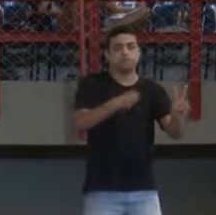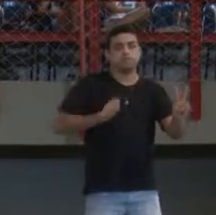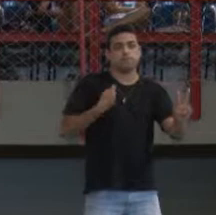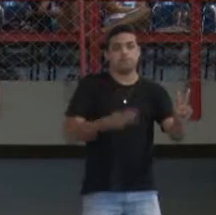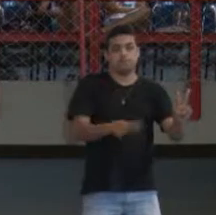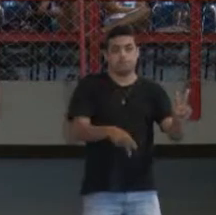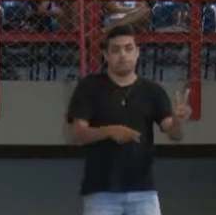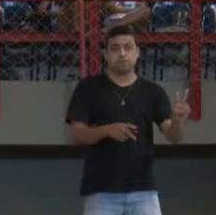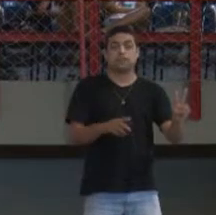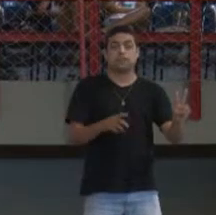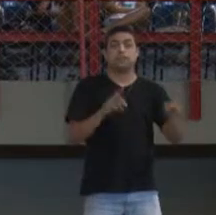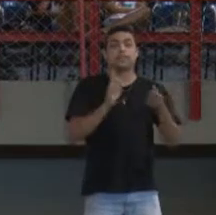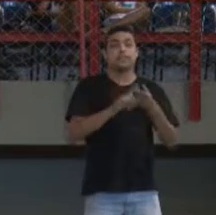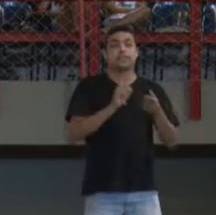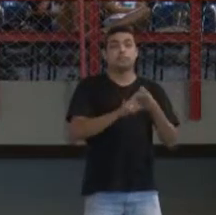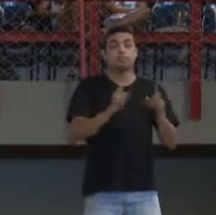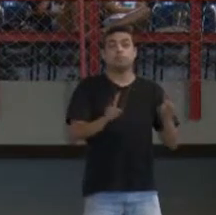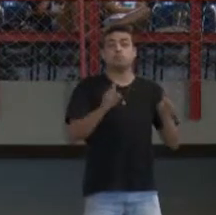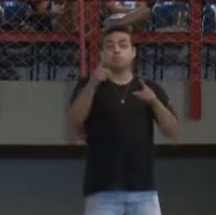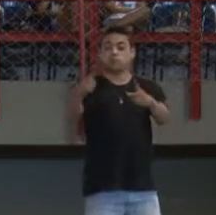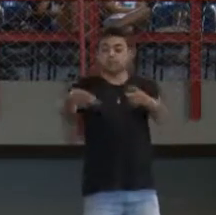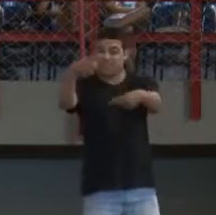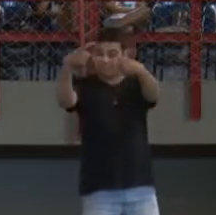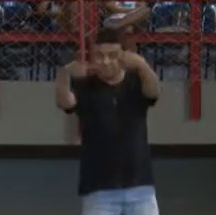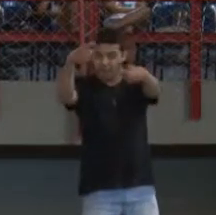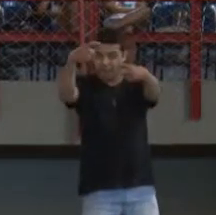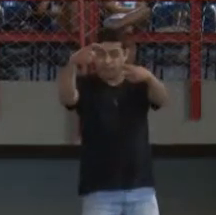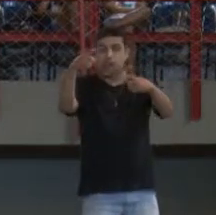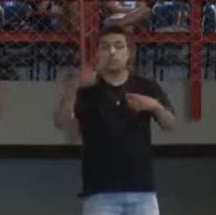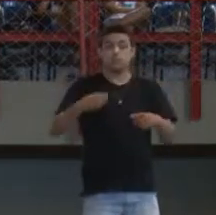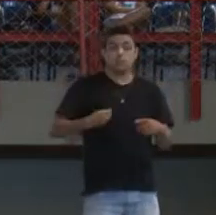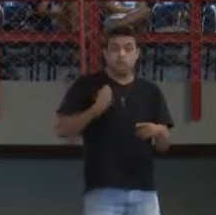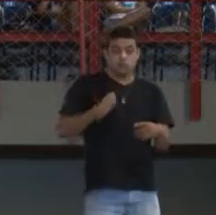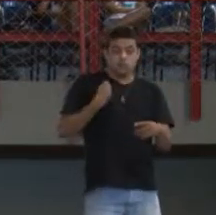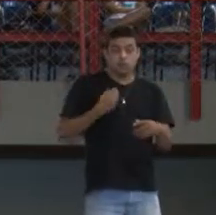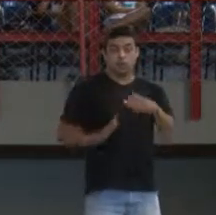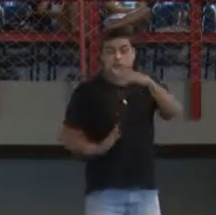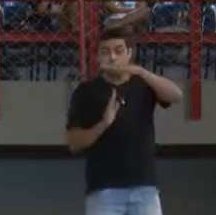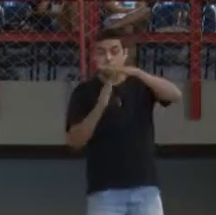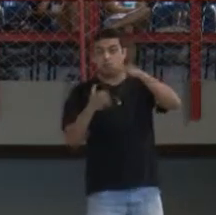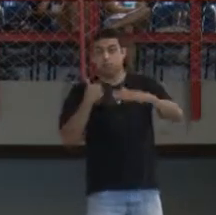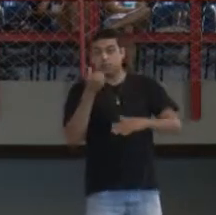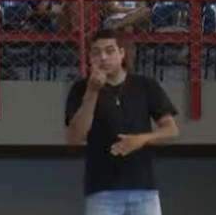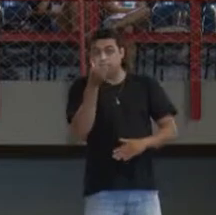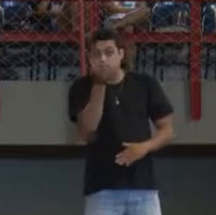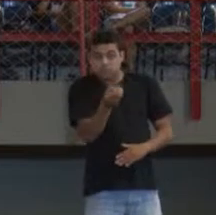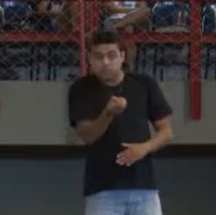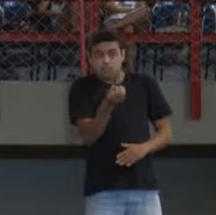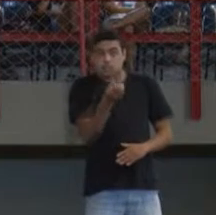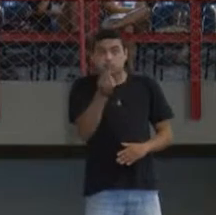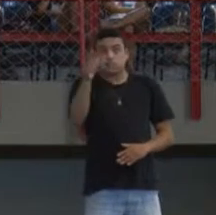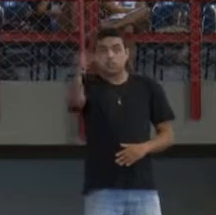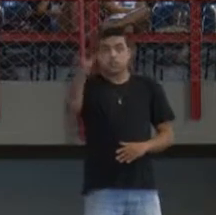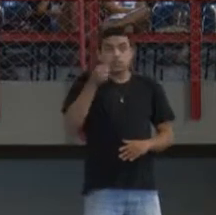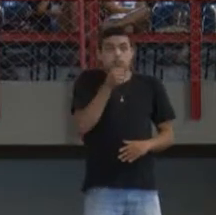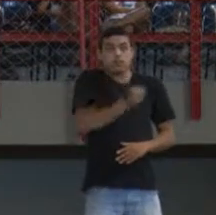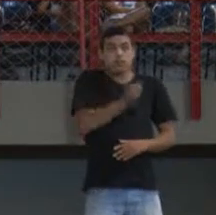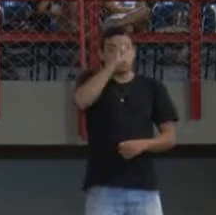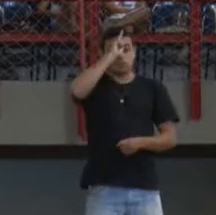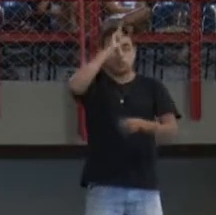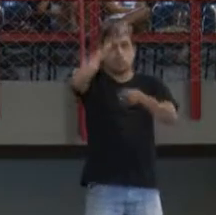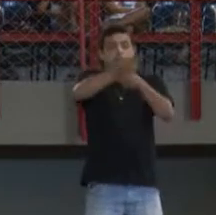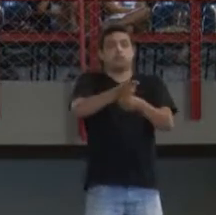certo? Se o cara sobreviver e chegar aos 60 anos, ele vira